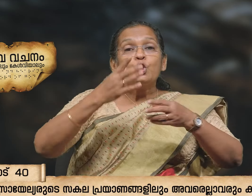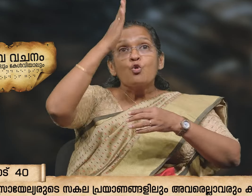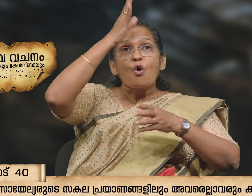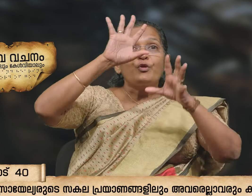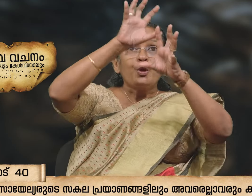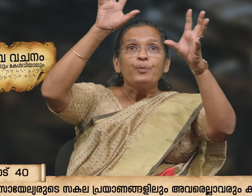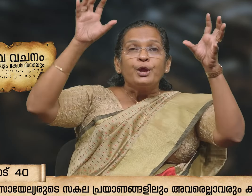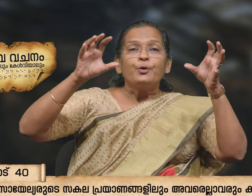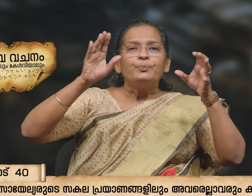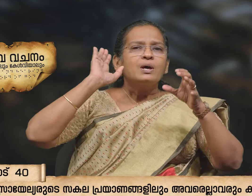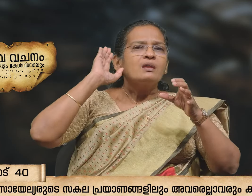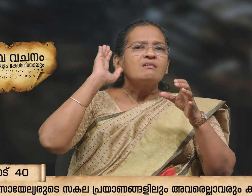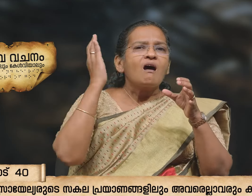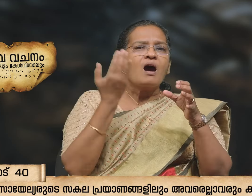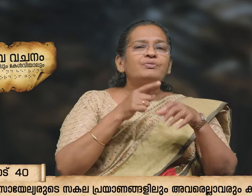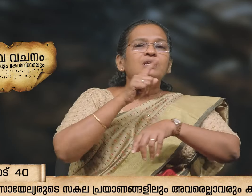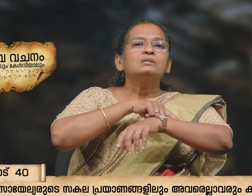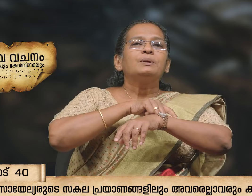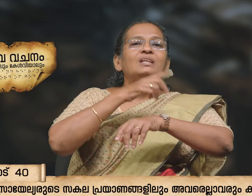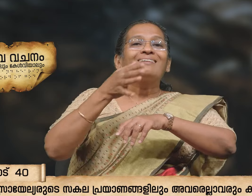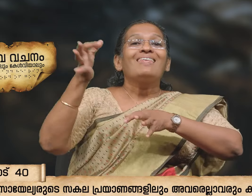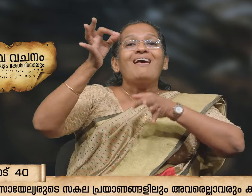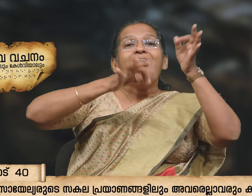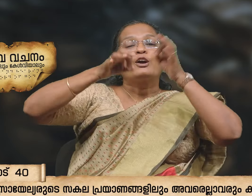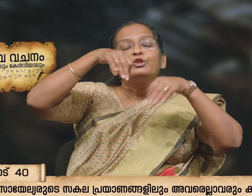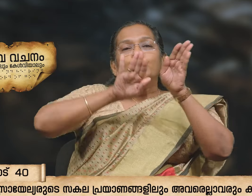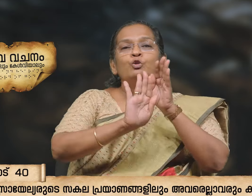യഹോവയുടെ മേഘവും രാത്രി സമയത്ത് അതിൽ അഗ്നിയും ഉണ്ടായിരുന്നു.